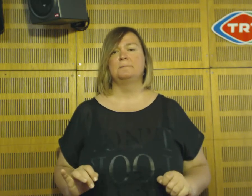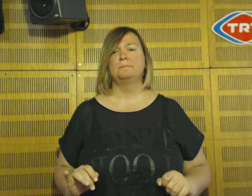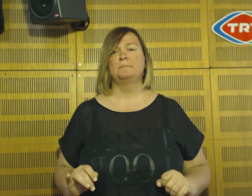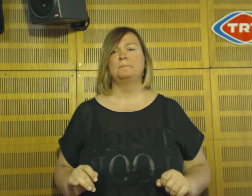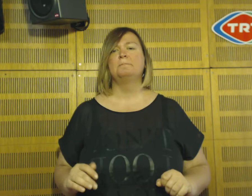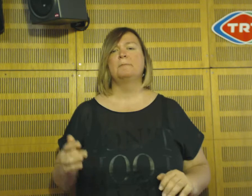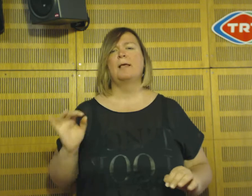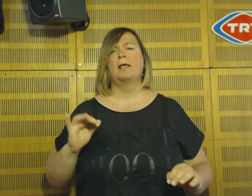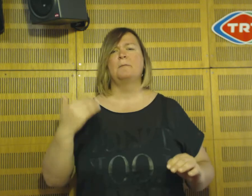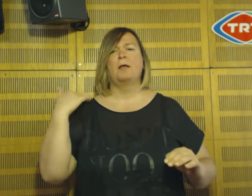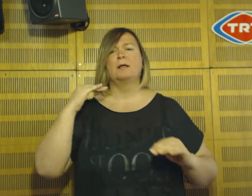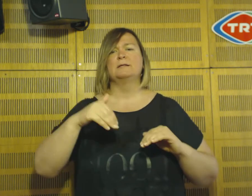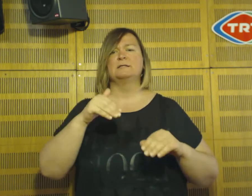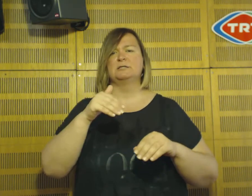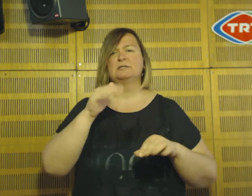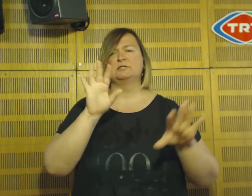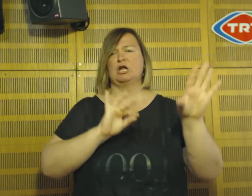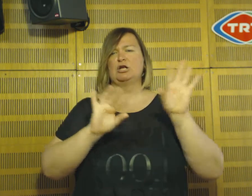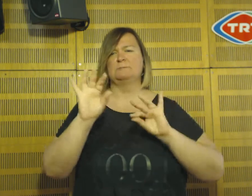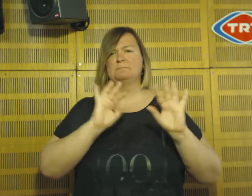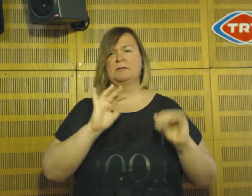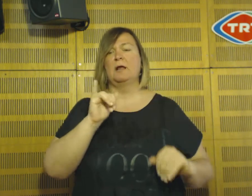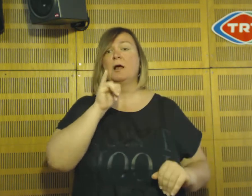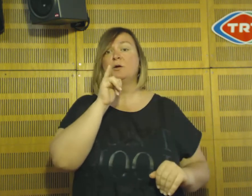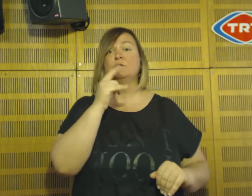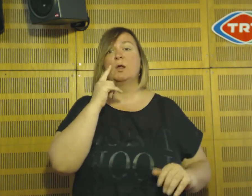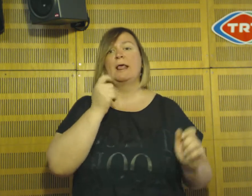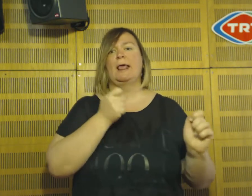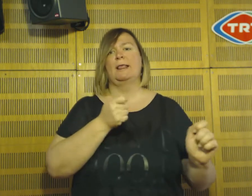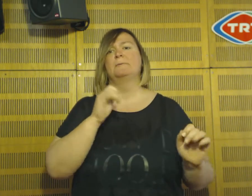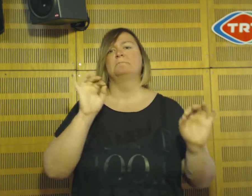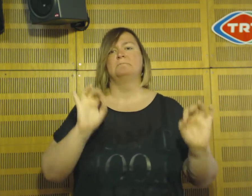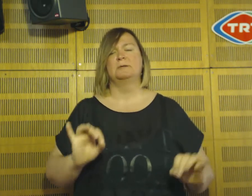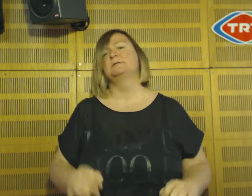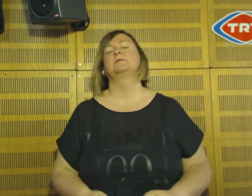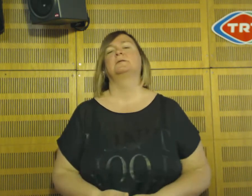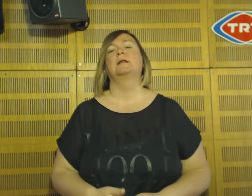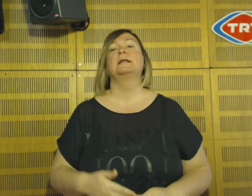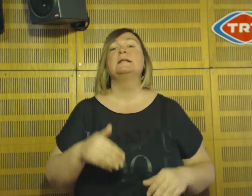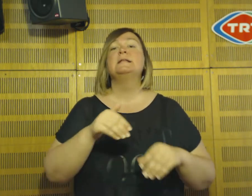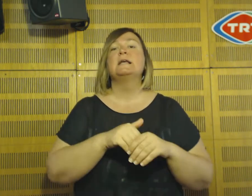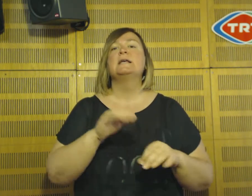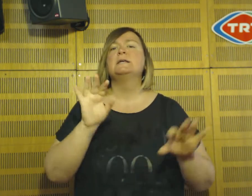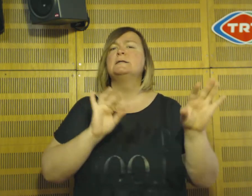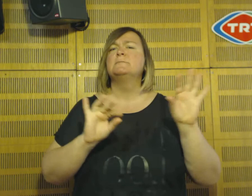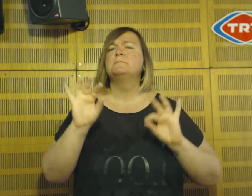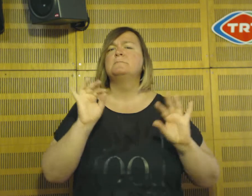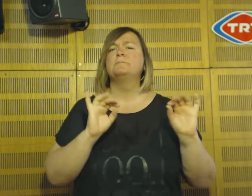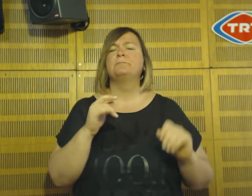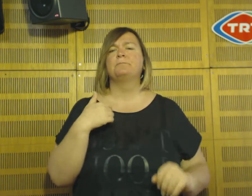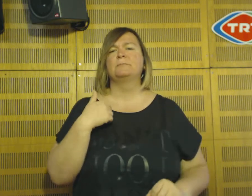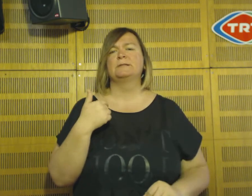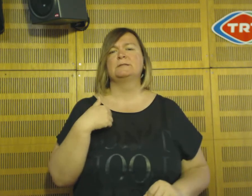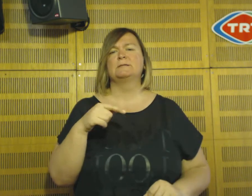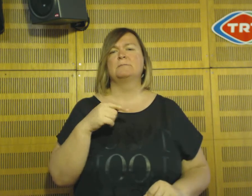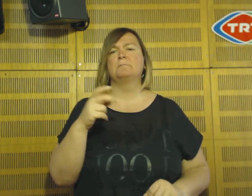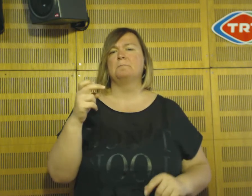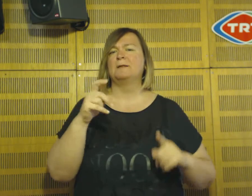Hemen arkasından seçimlerimizi yapmıştık ve Ağustos ayında da eğitimlerimizi yapmıştık. Seçimler esnasında biz Pınar Hanım'ın da dediği